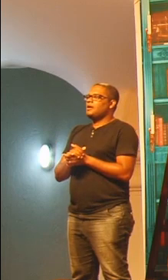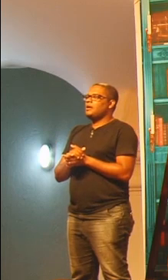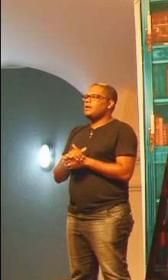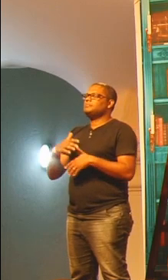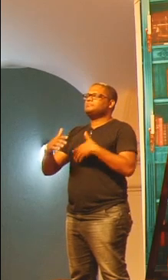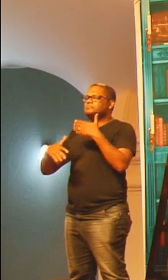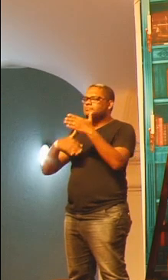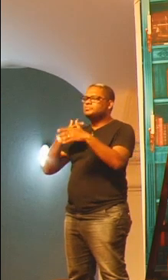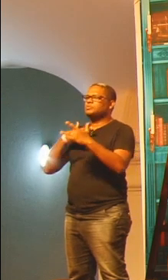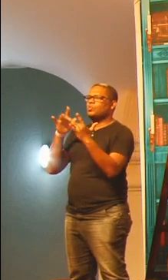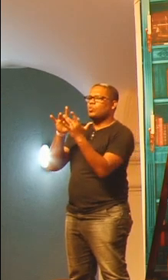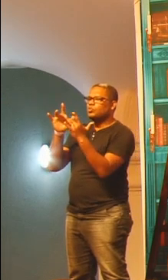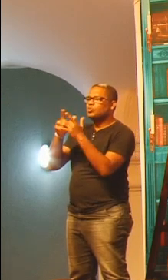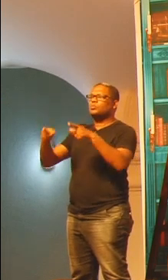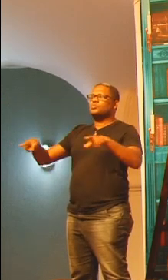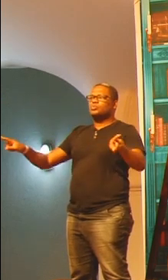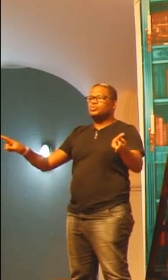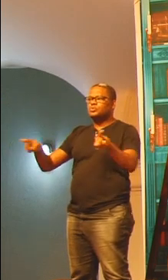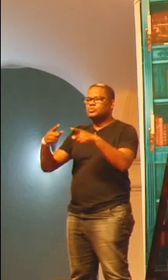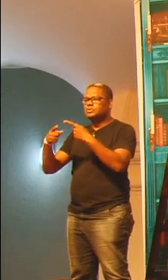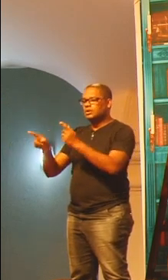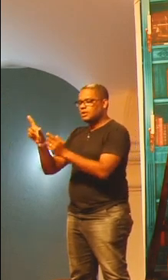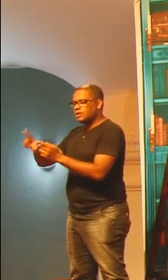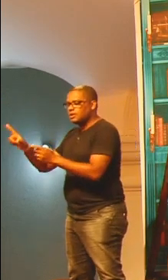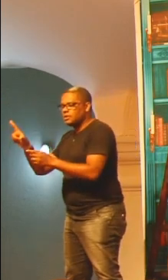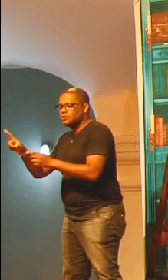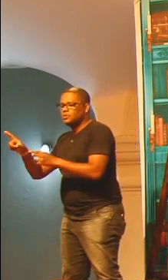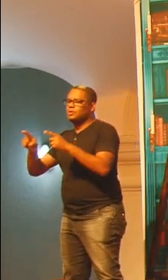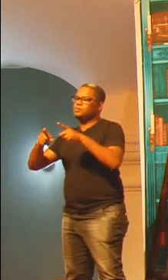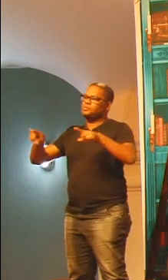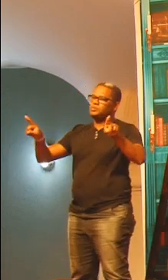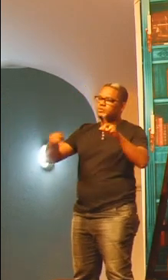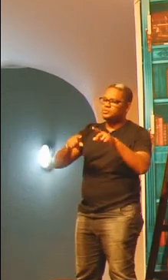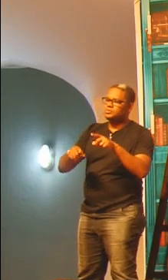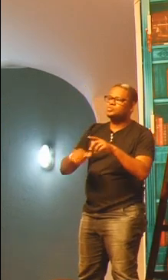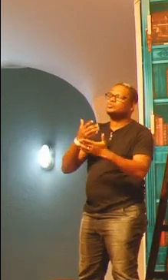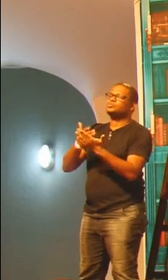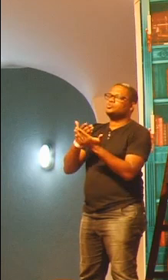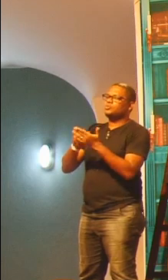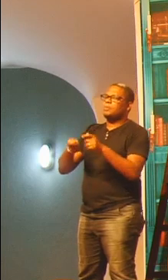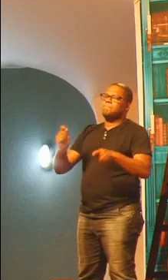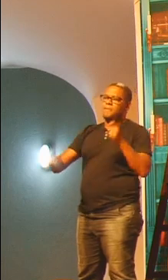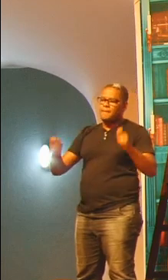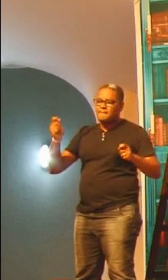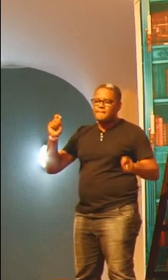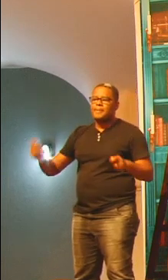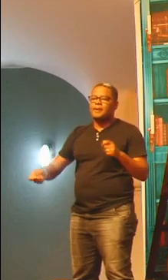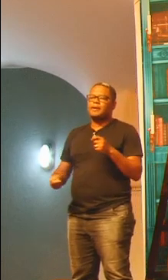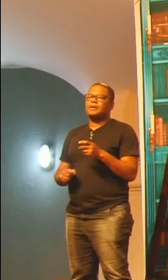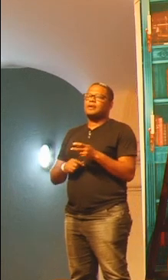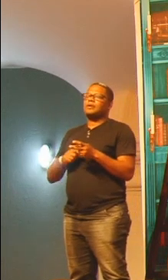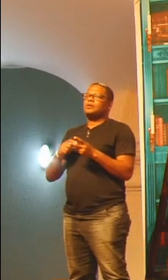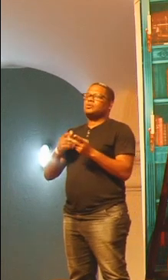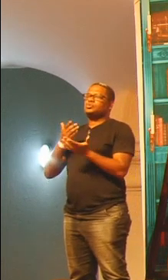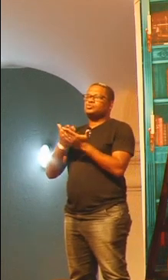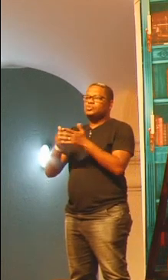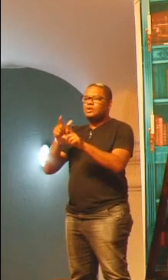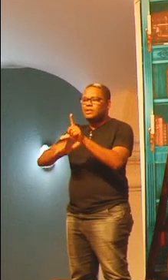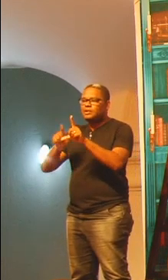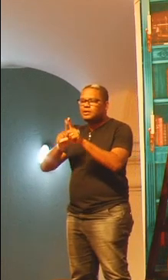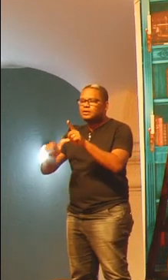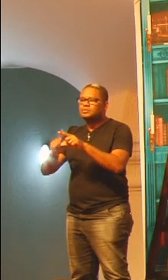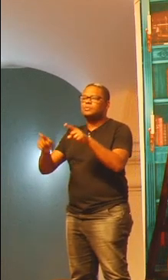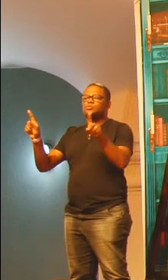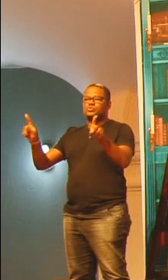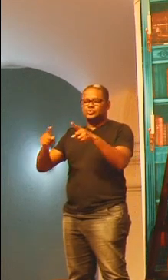meu contato com música, junto com a literatura. Então, eu estudei bateria, aí eu comecei a escrever letras para